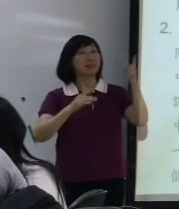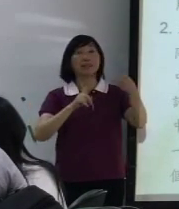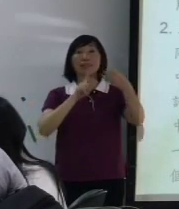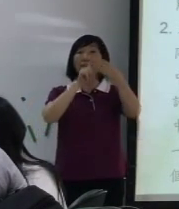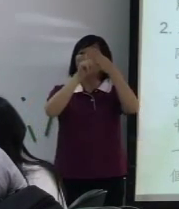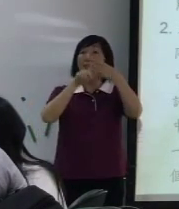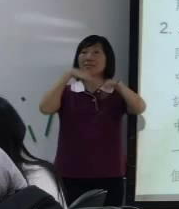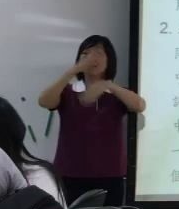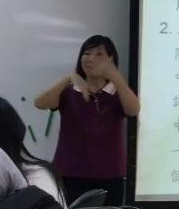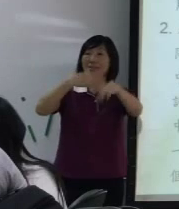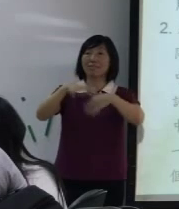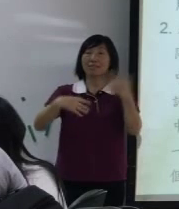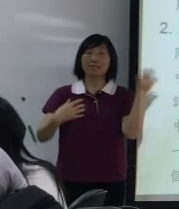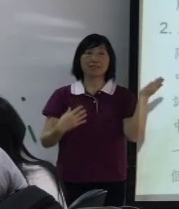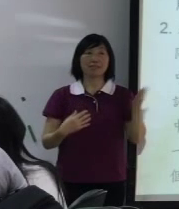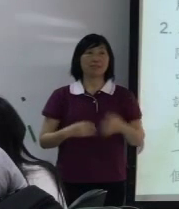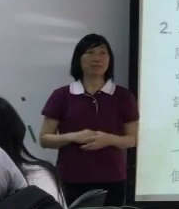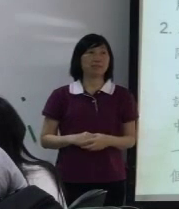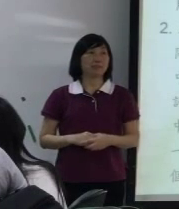手语，